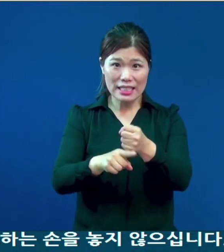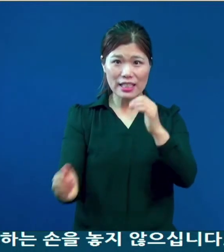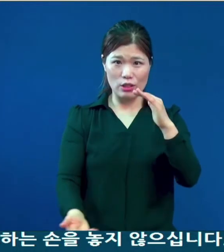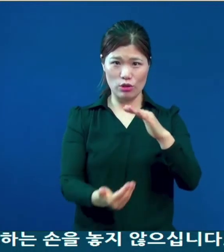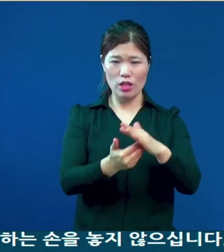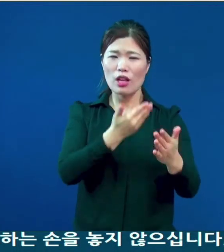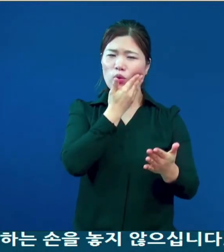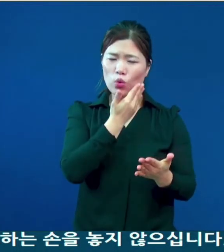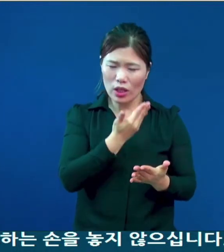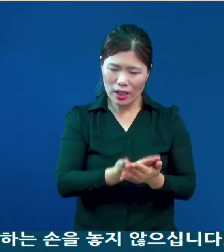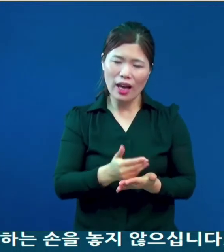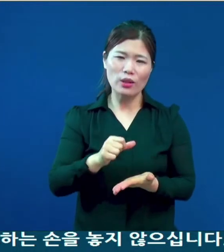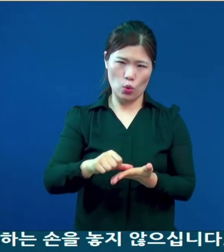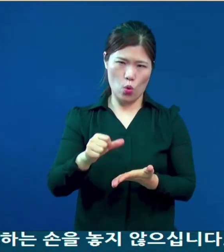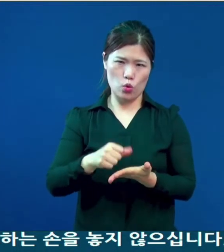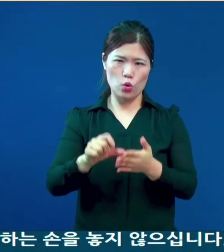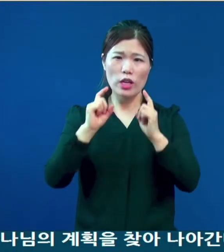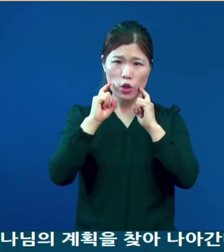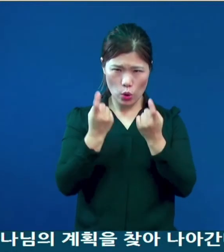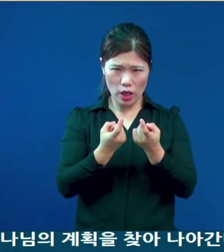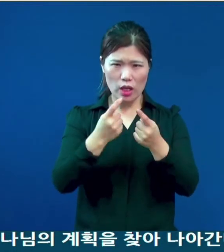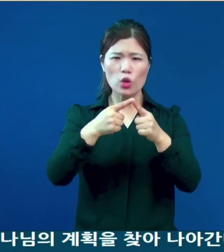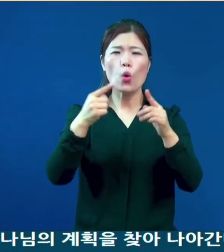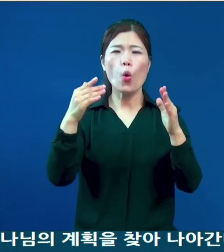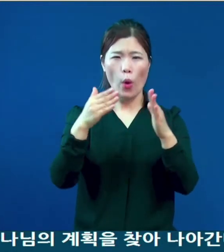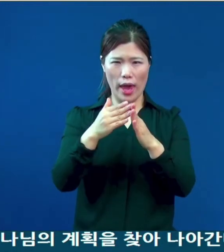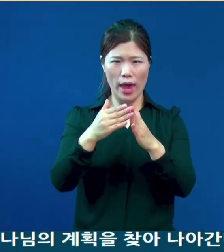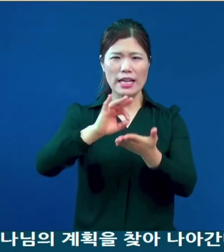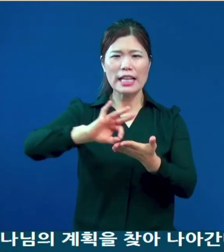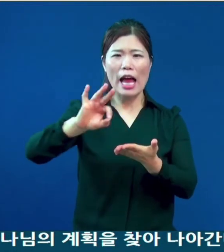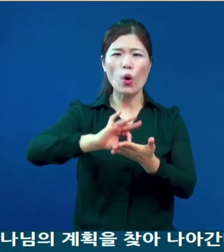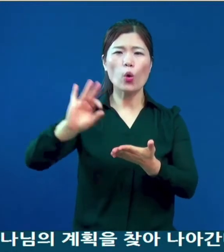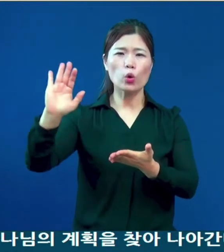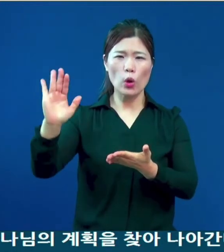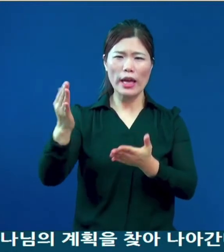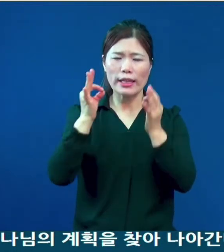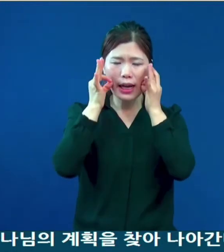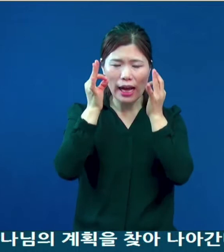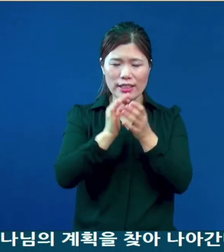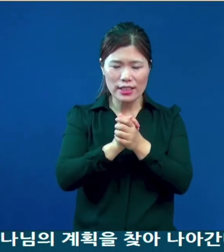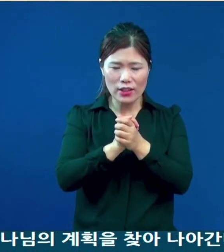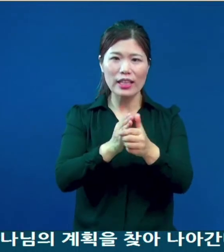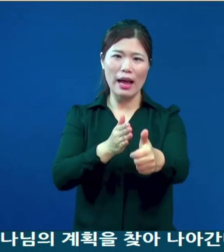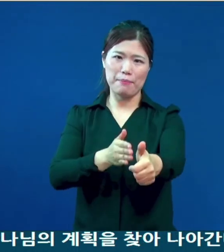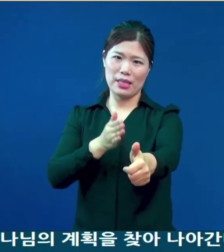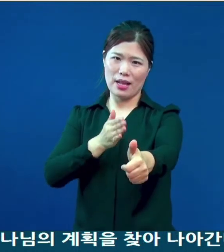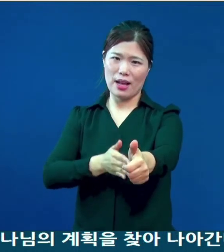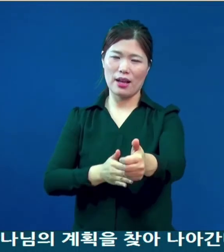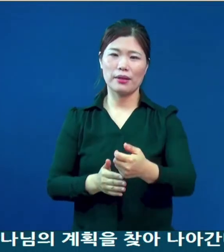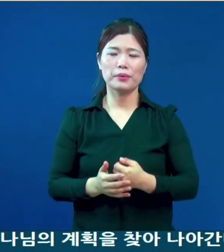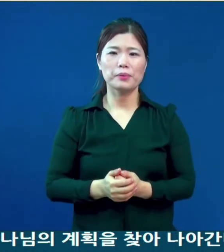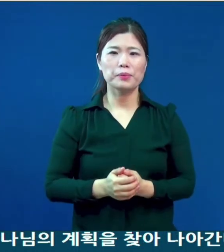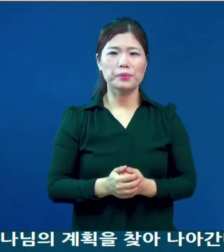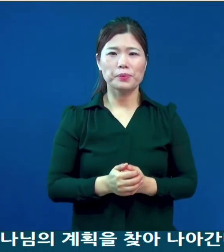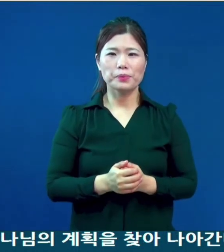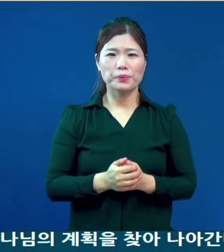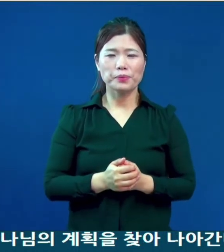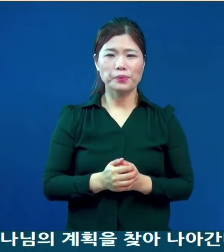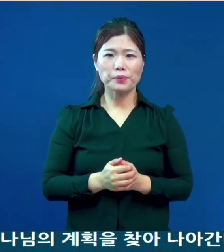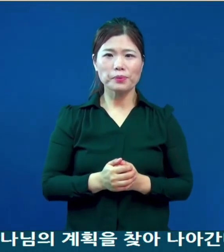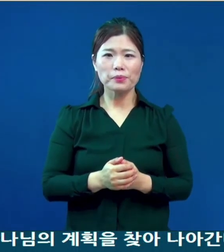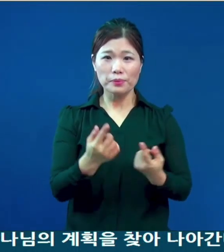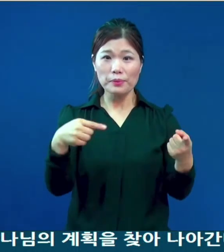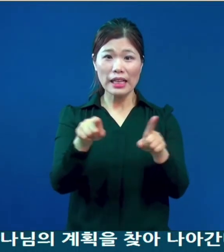귀한 도구로 우리 개인과 교회가 쓰임받을 수 있기를 간절히 소망합니다.